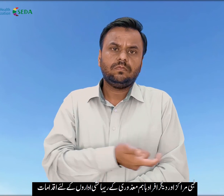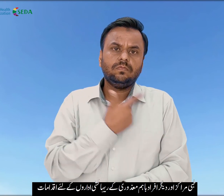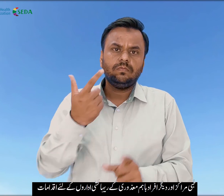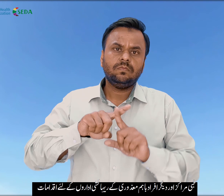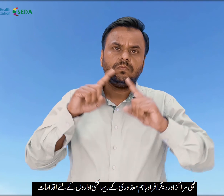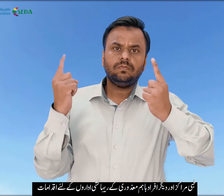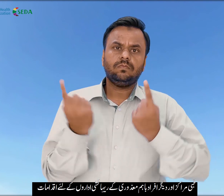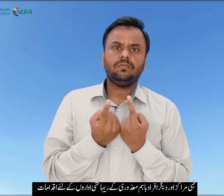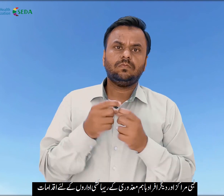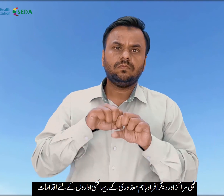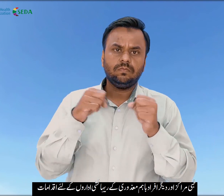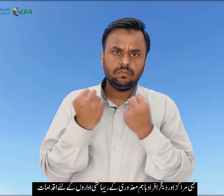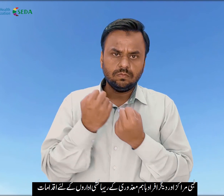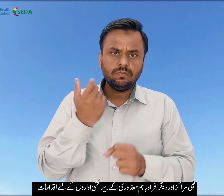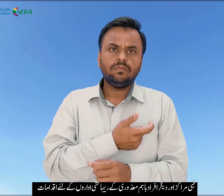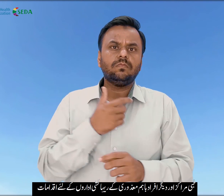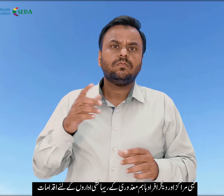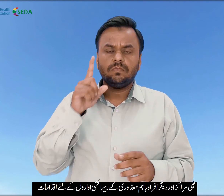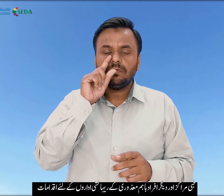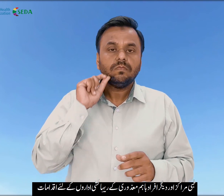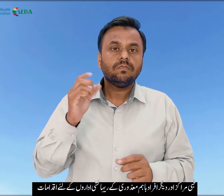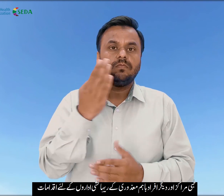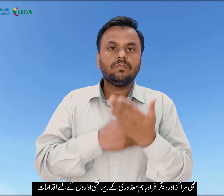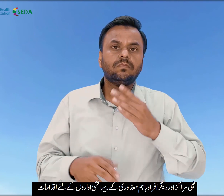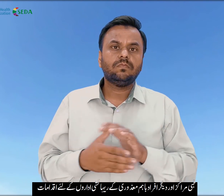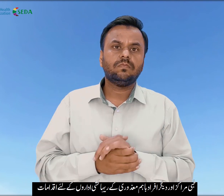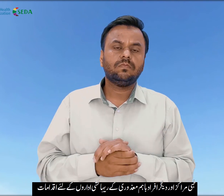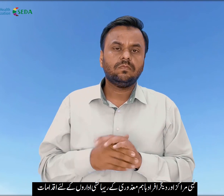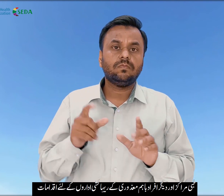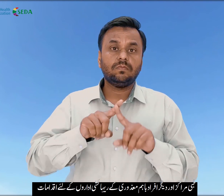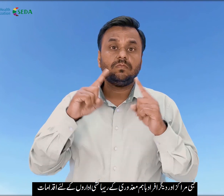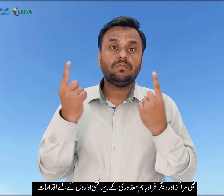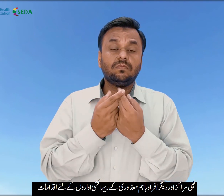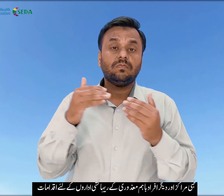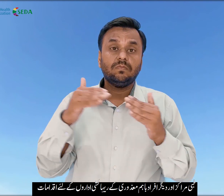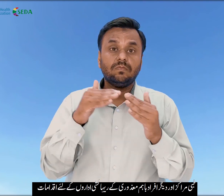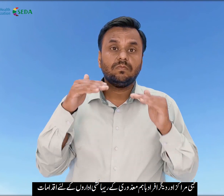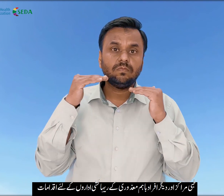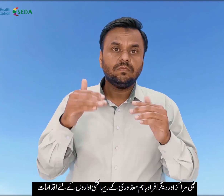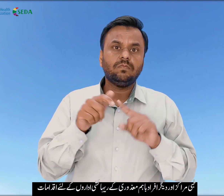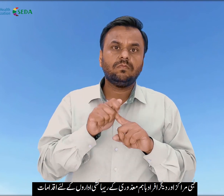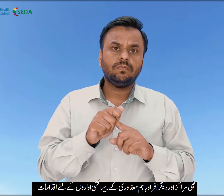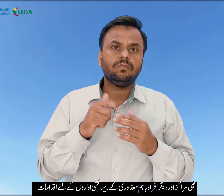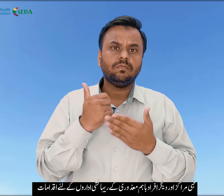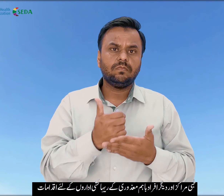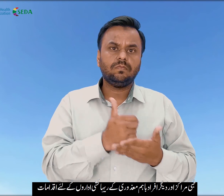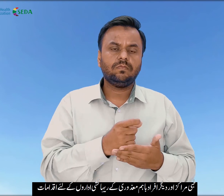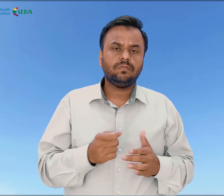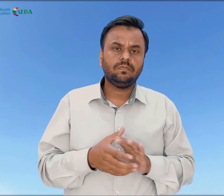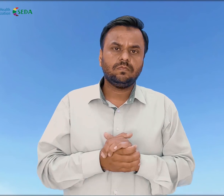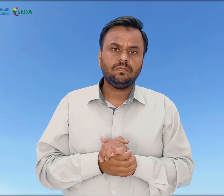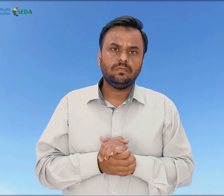طبی مراکز اور دیگر افراد باہم معذوری کے رہائشی اداروں کے لیے اقدامات۔